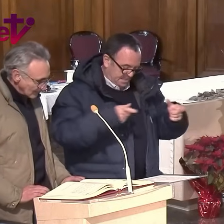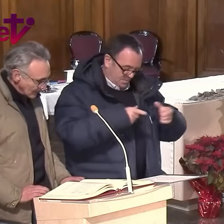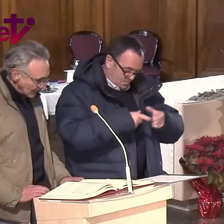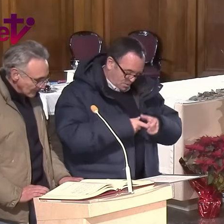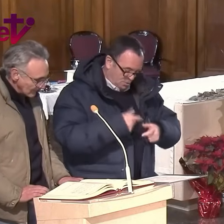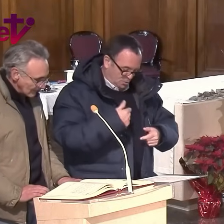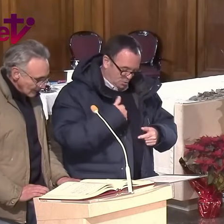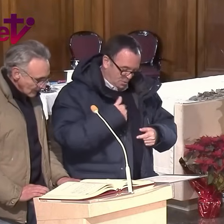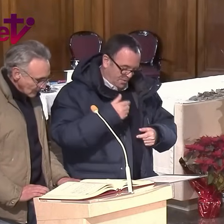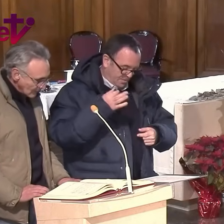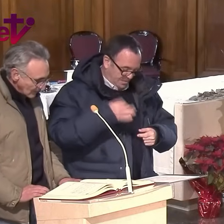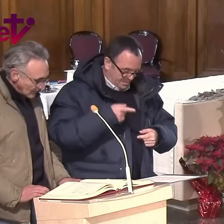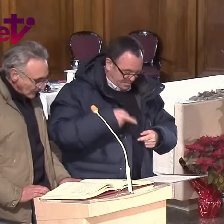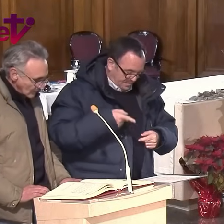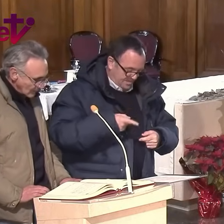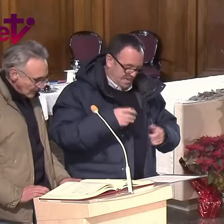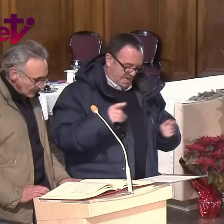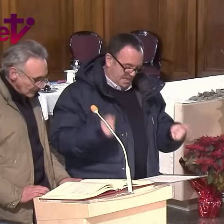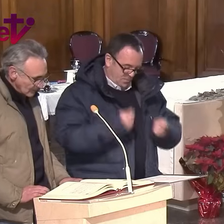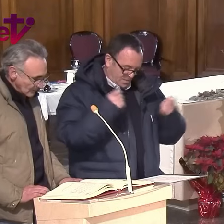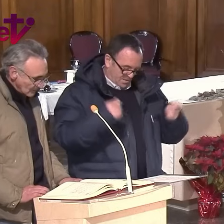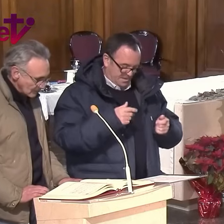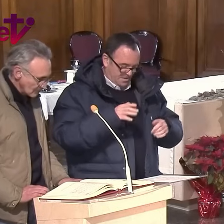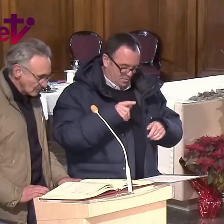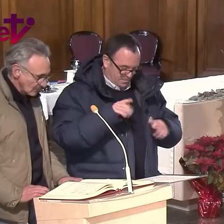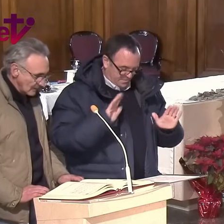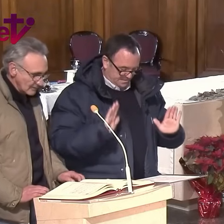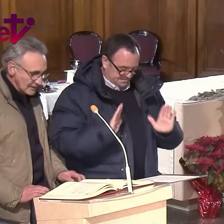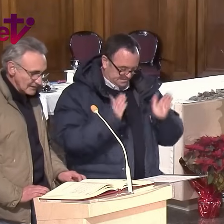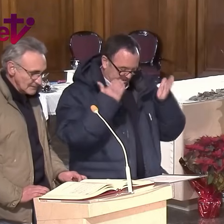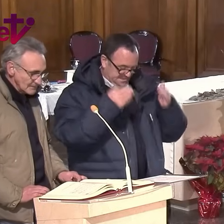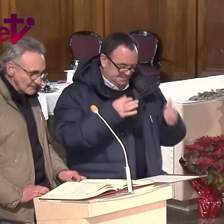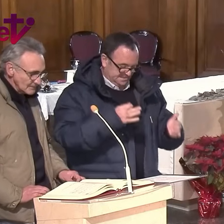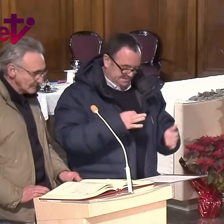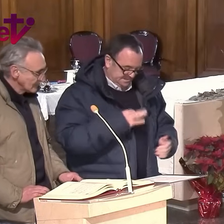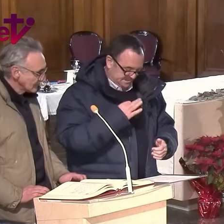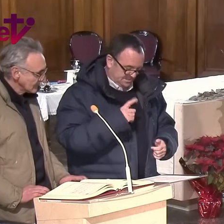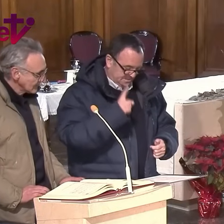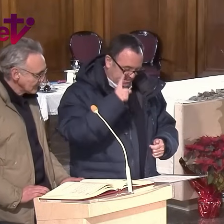gran asamblea. No he cerrado los labios, Señor, tú lo sabes.